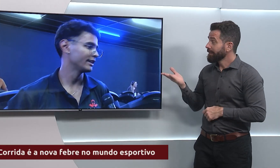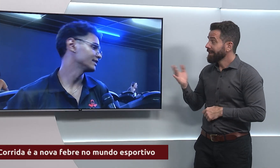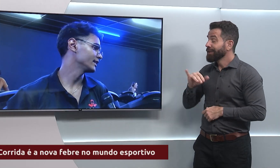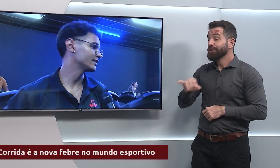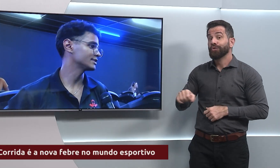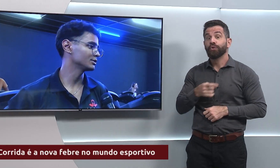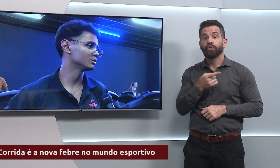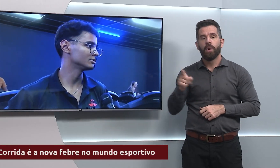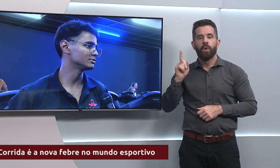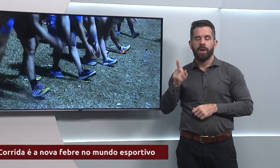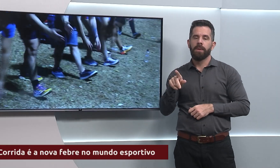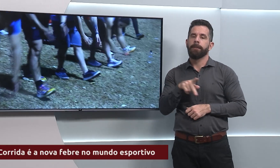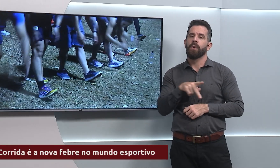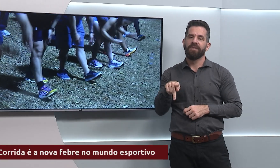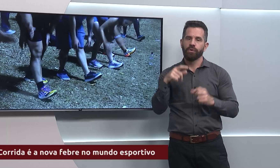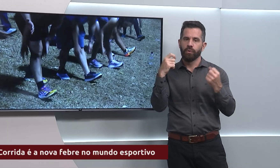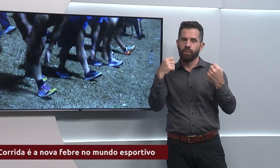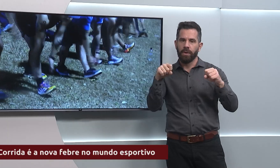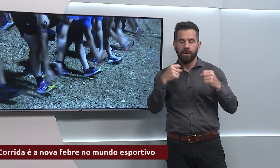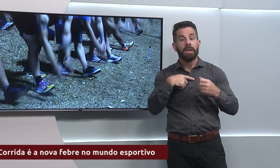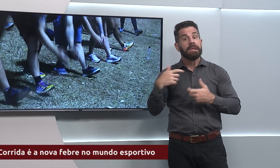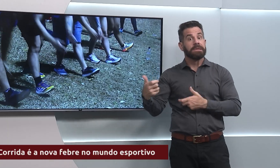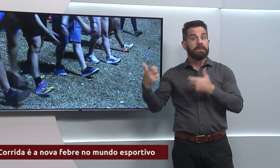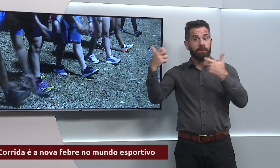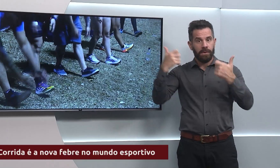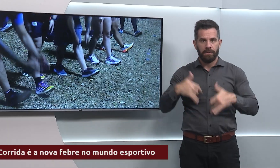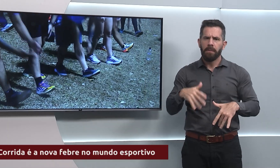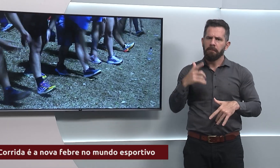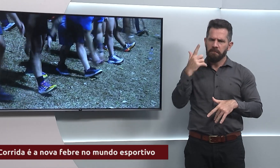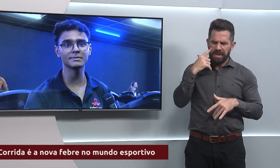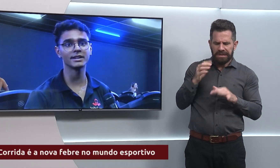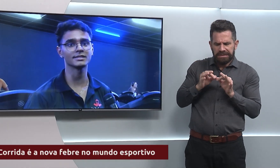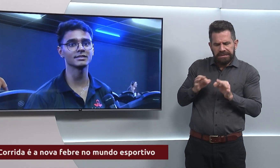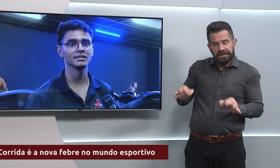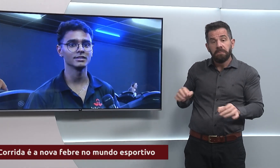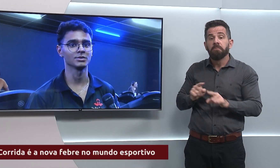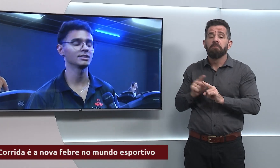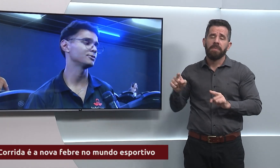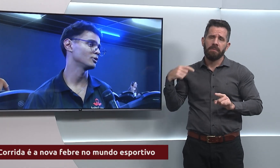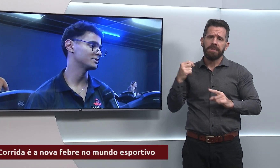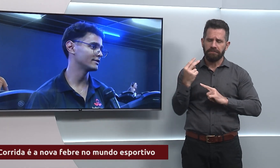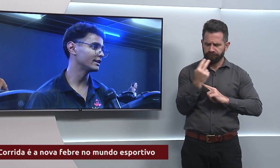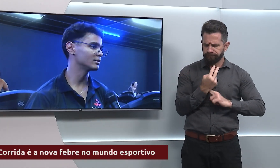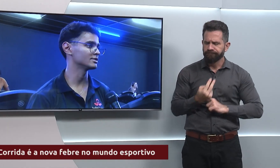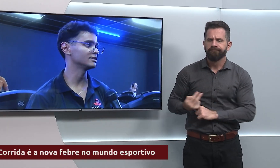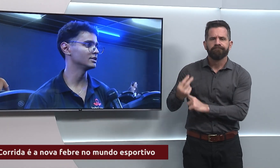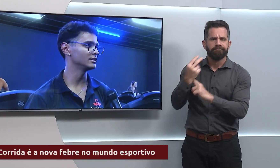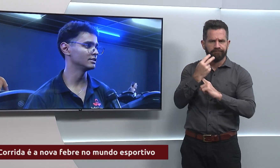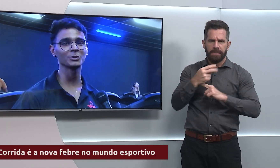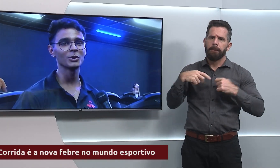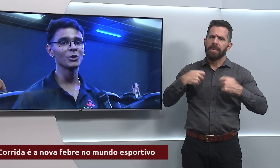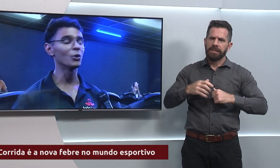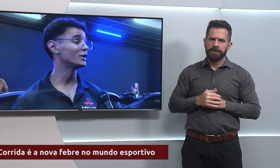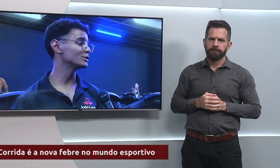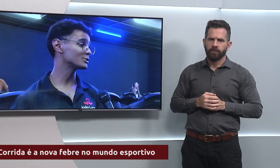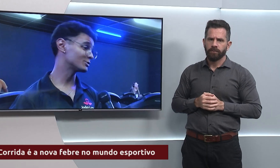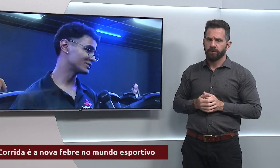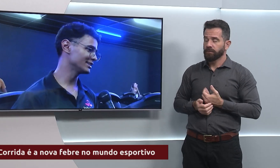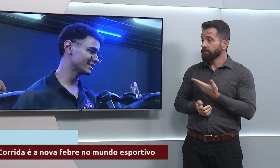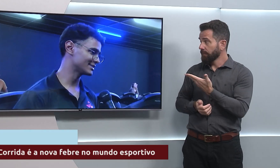e explica que mesmo que a atividade seja simples, é preciso cuidados para a prática do esporte. O risco de lesão, se você for